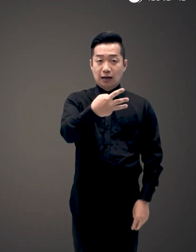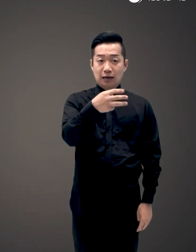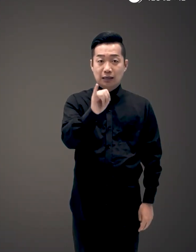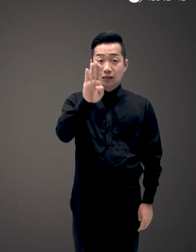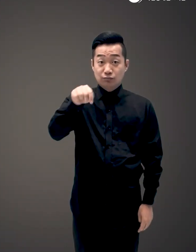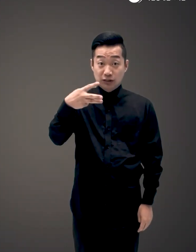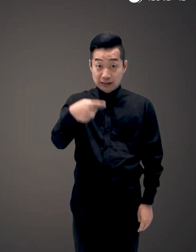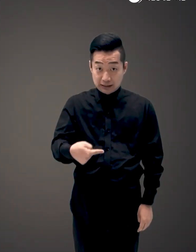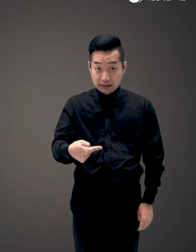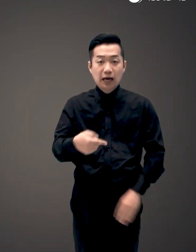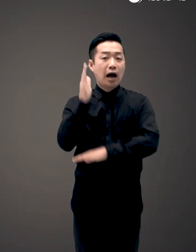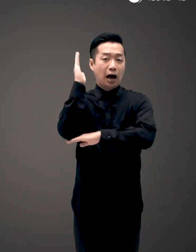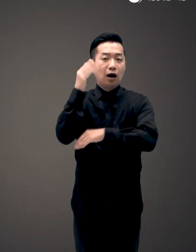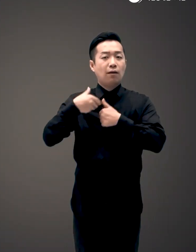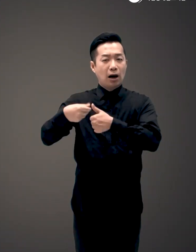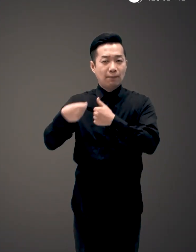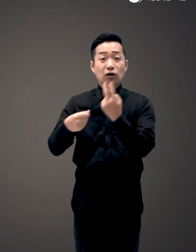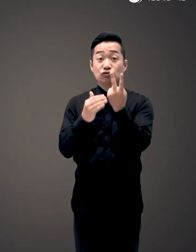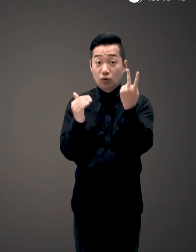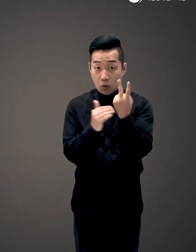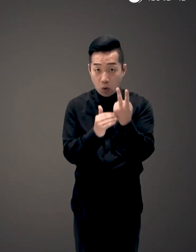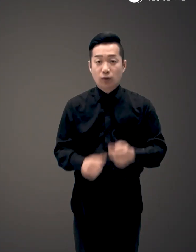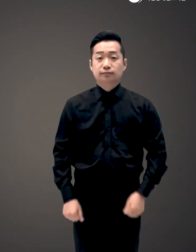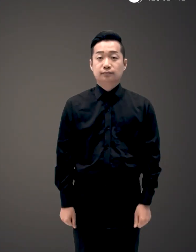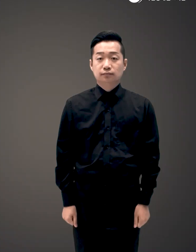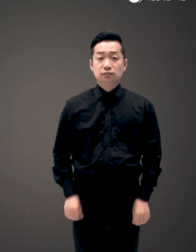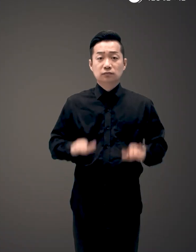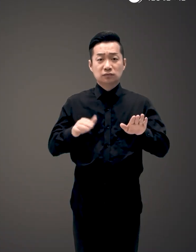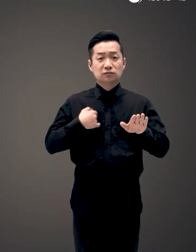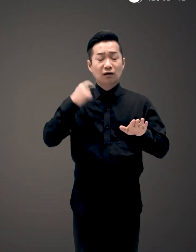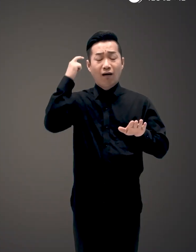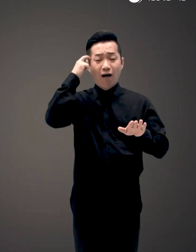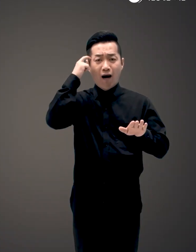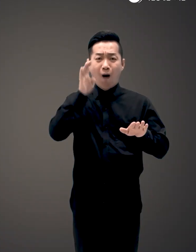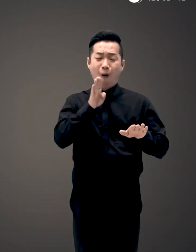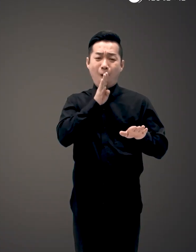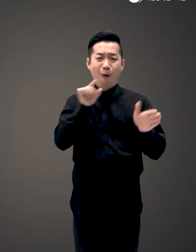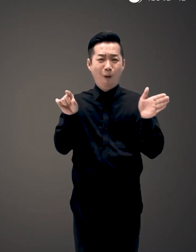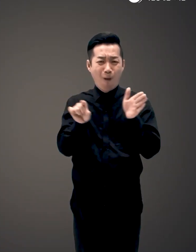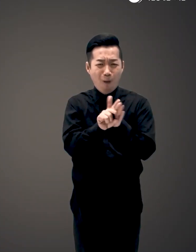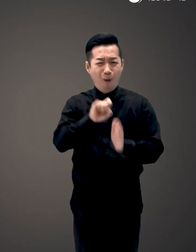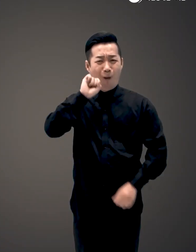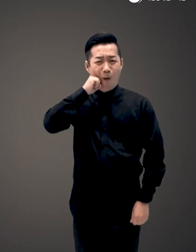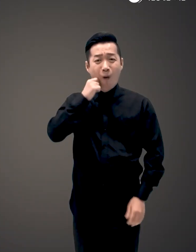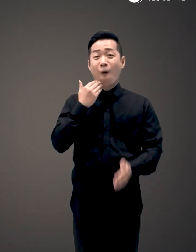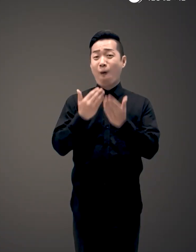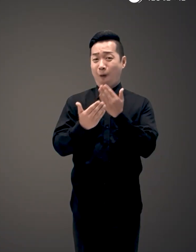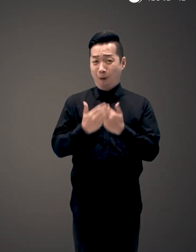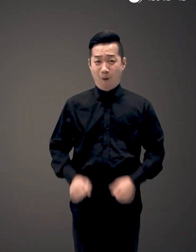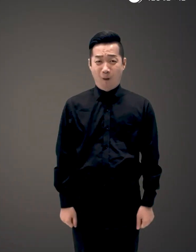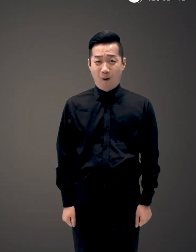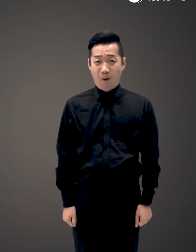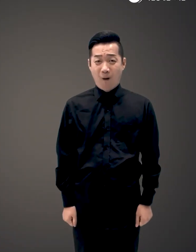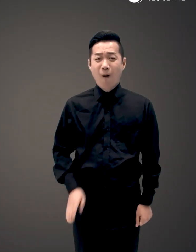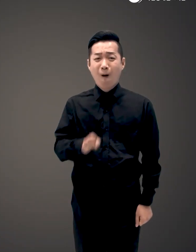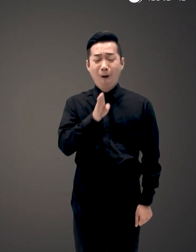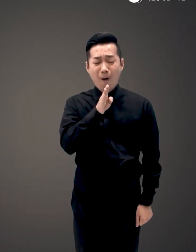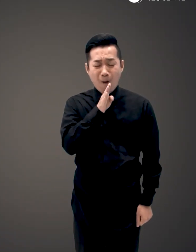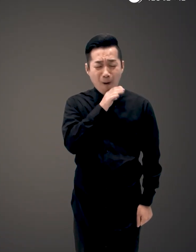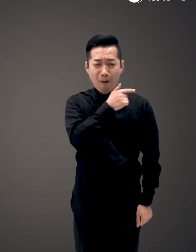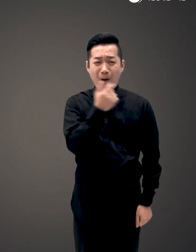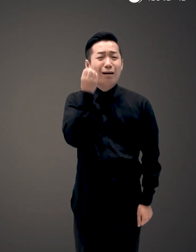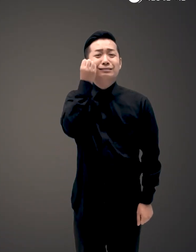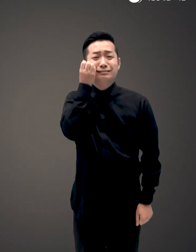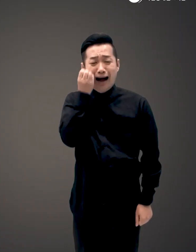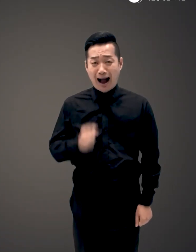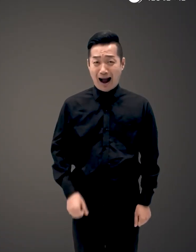리부트 강연을 2번에 이제 초대돼가지고 제가 그 무대에 섰는데, 지금 생각해도 그게 정말 믿기지가 않는 경험인데